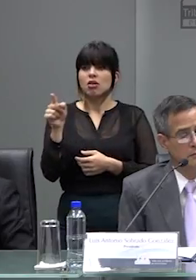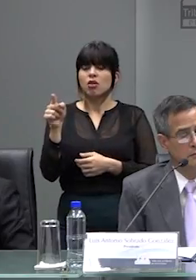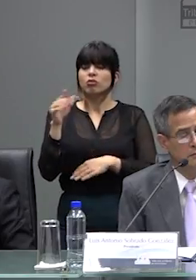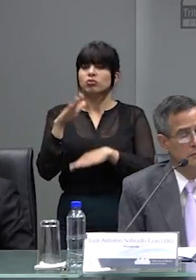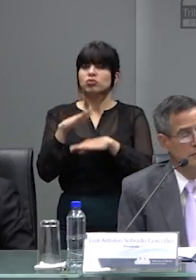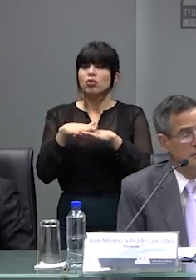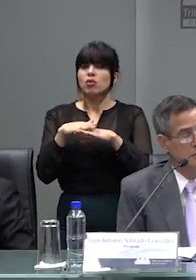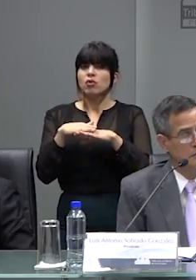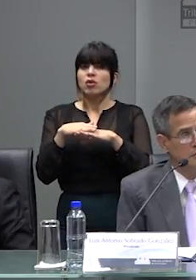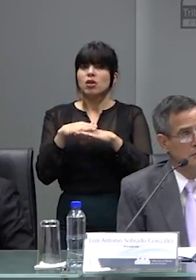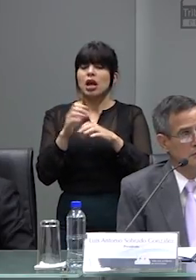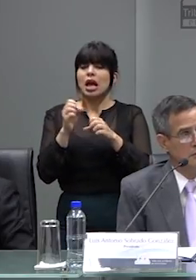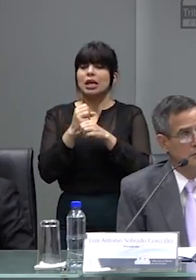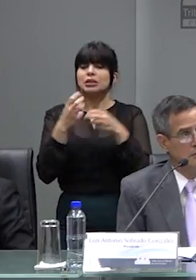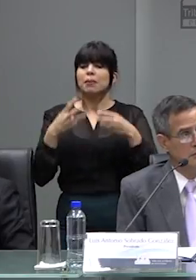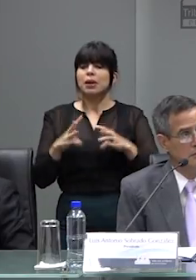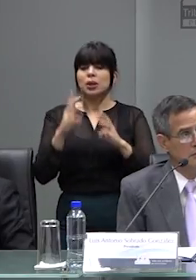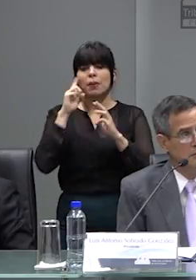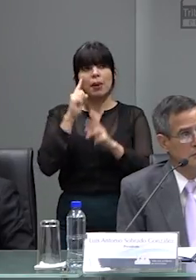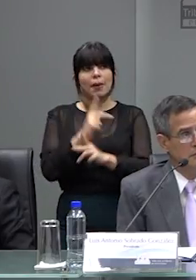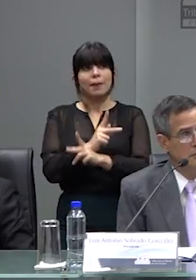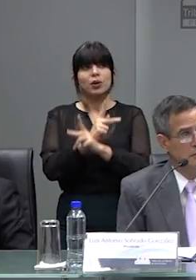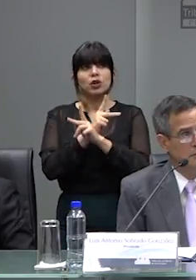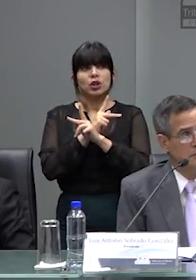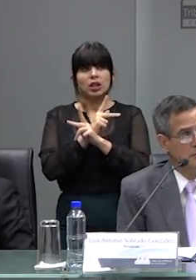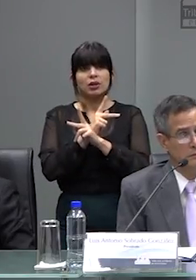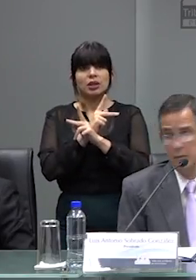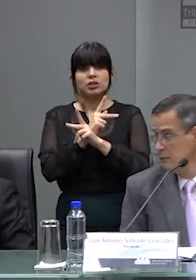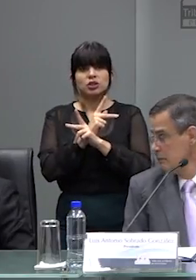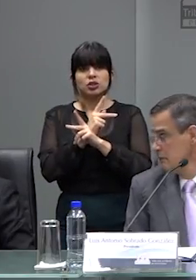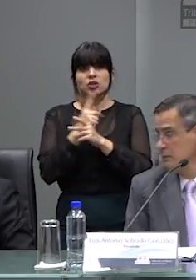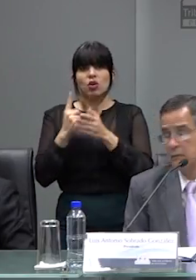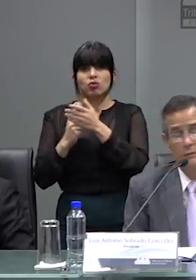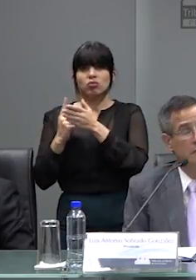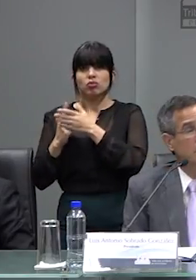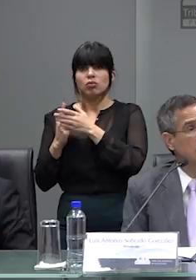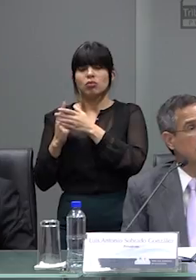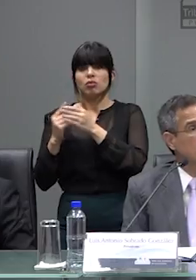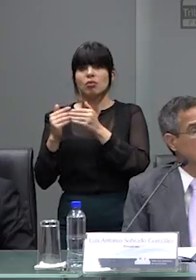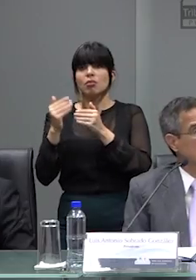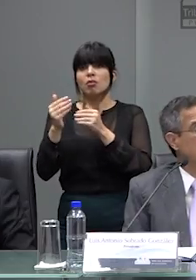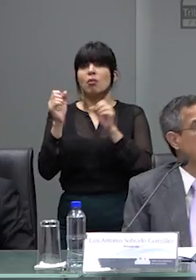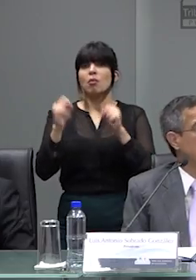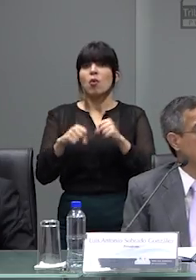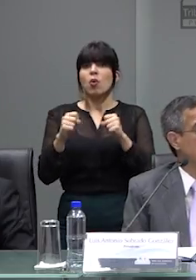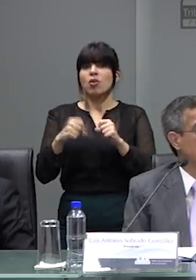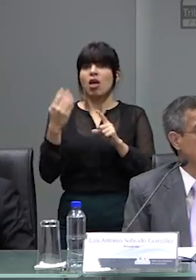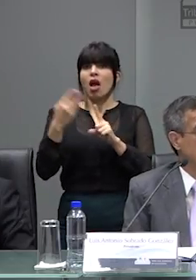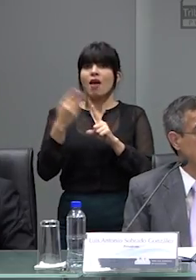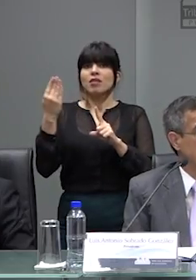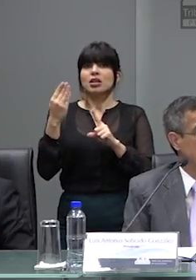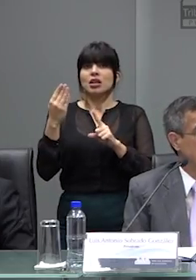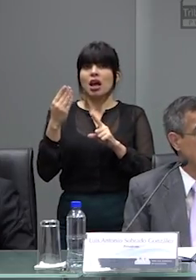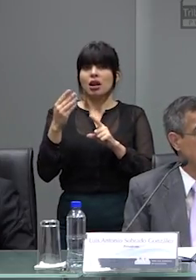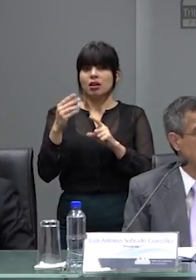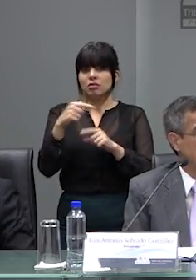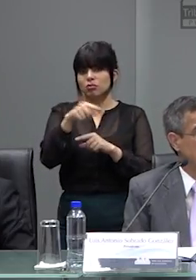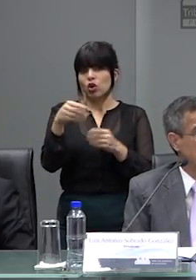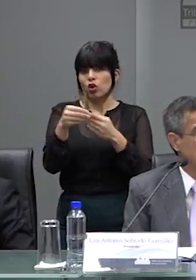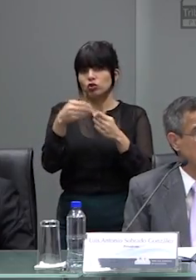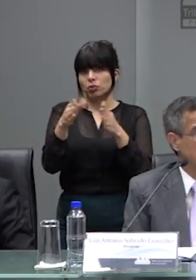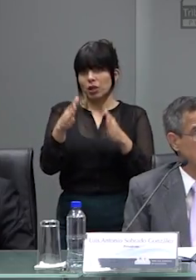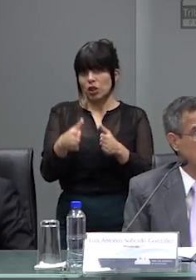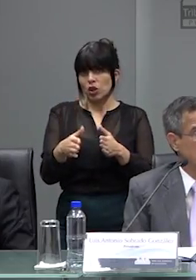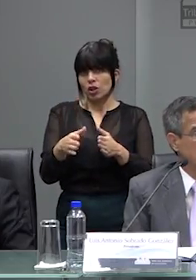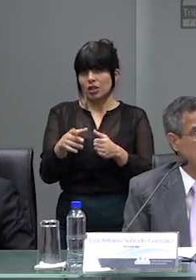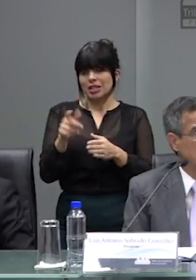elaborar mecanismos de proteccionismo, y lo cual eventualmente podría tener una afectación sobre los consumidores en general, y que